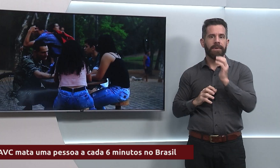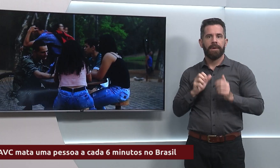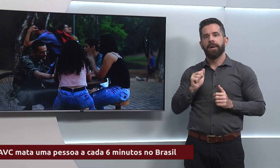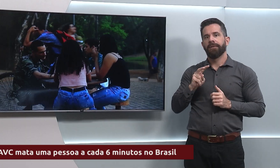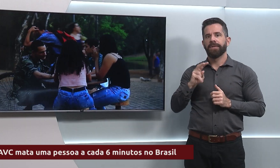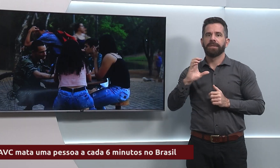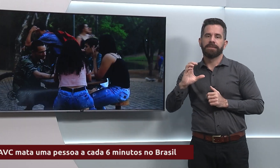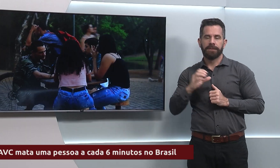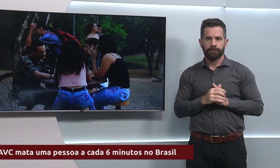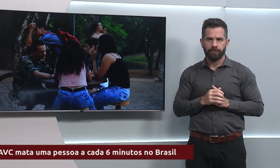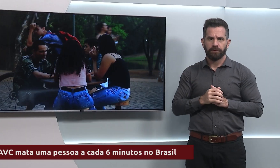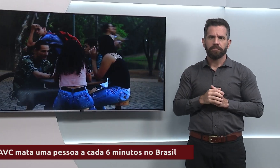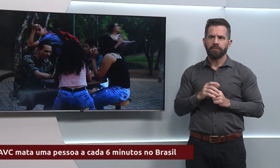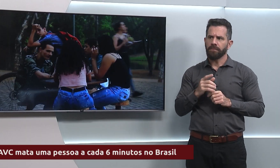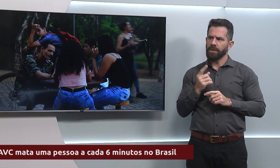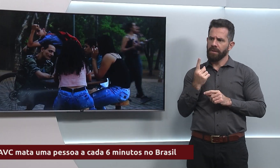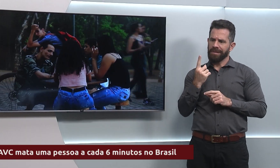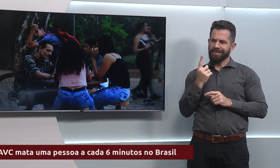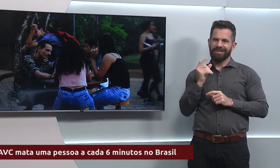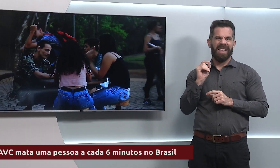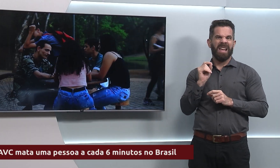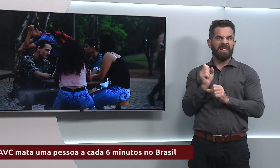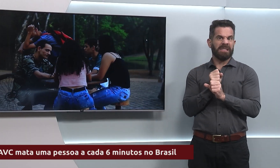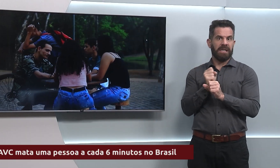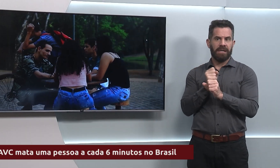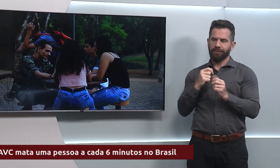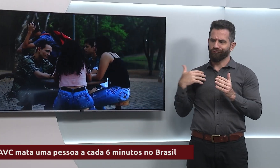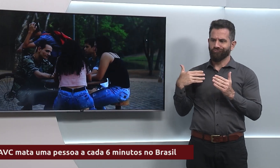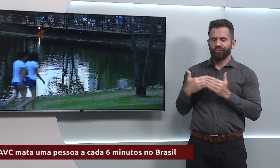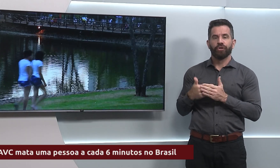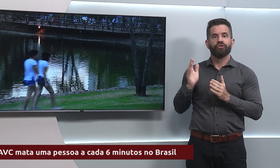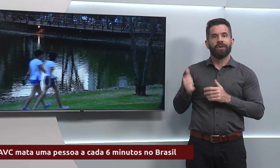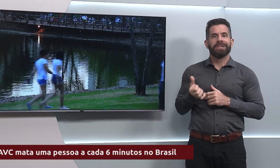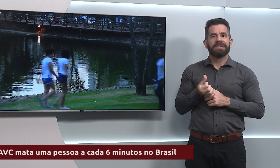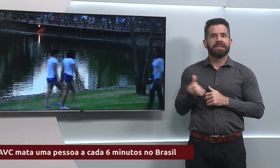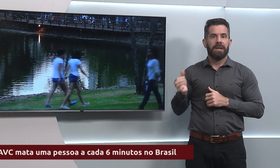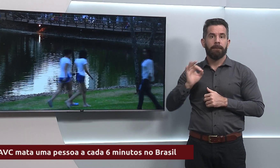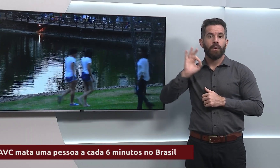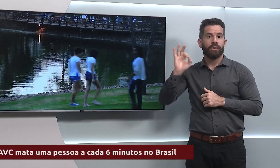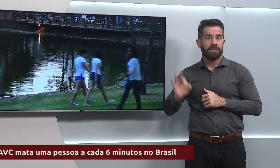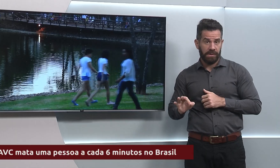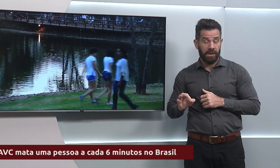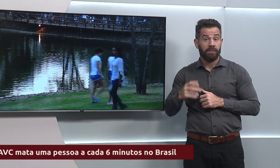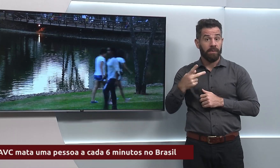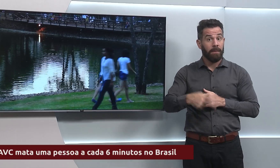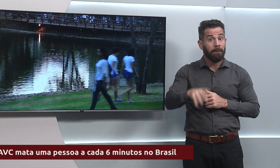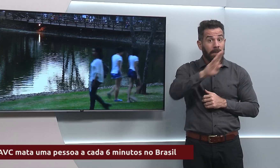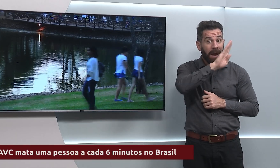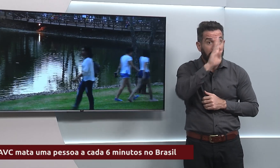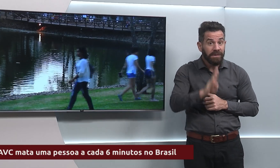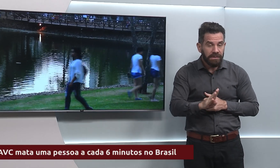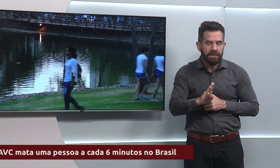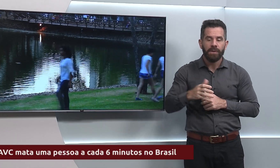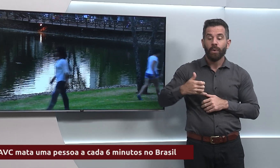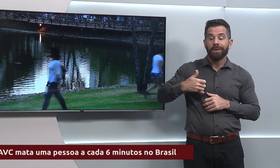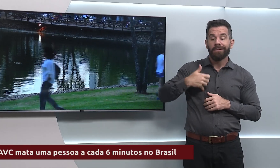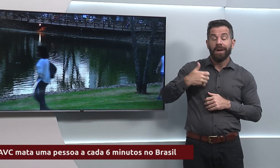que na última década houve aumento de 66% de casos entre brasileiros com menos de 45